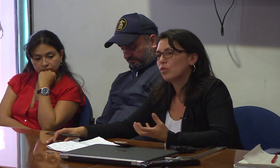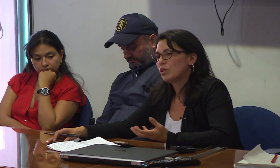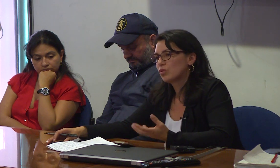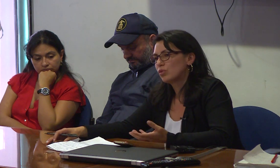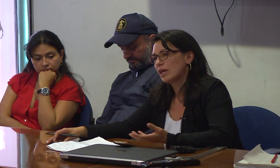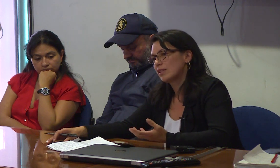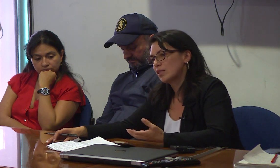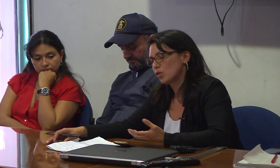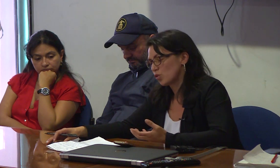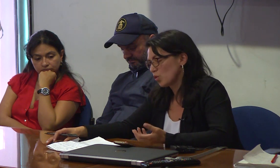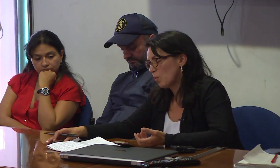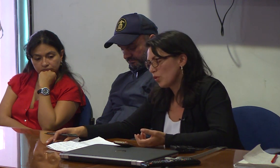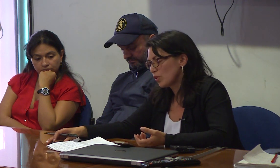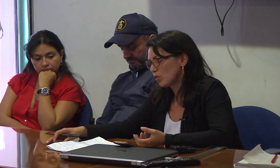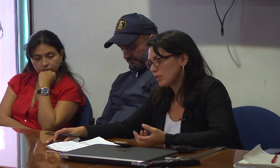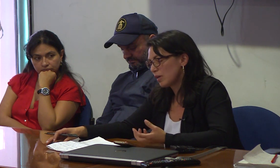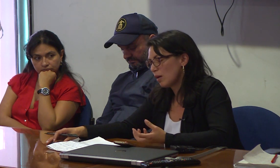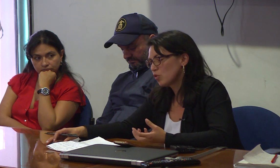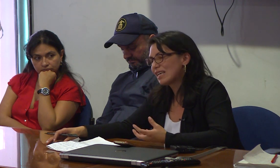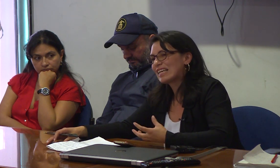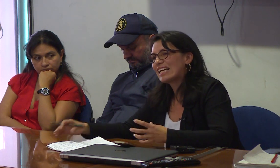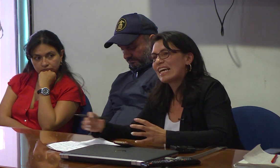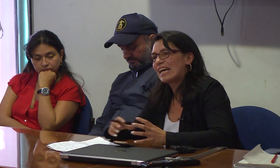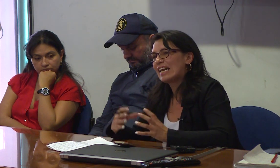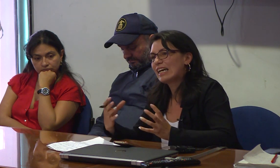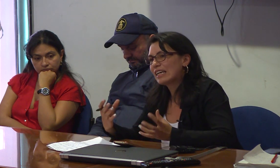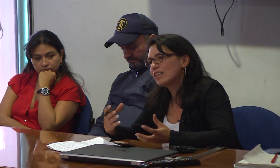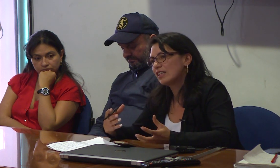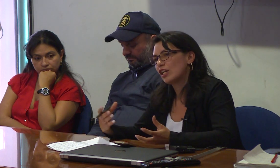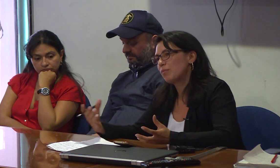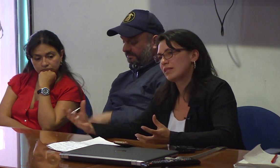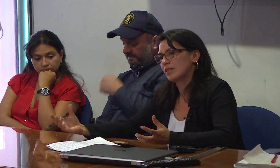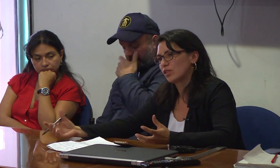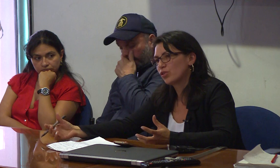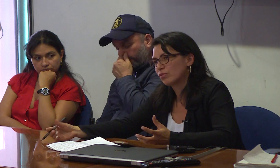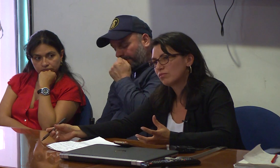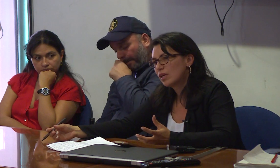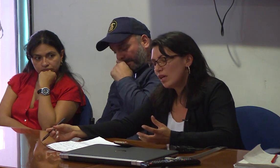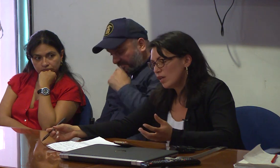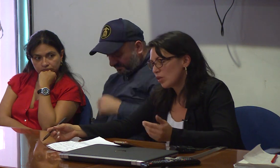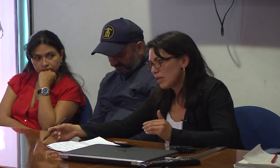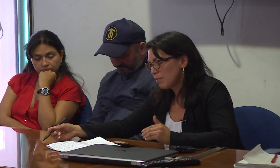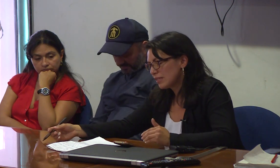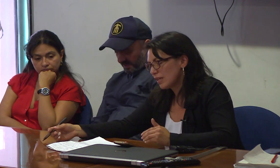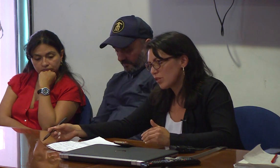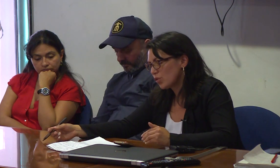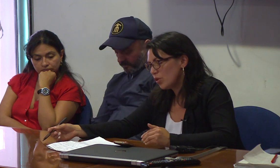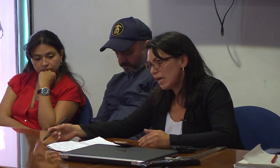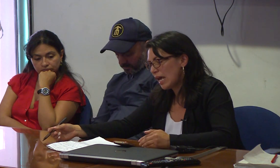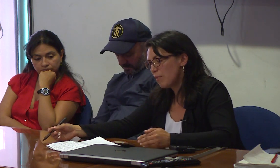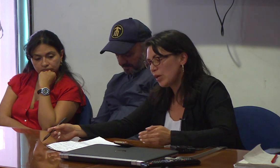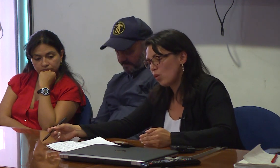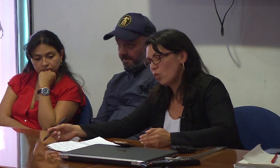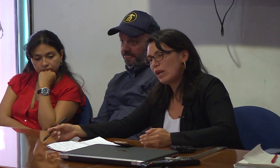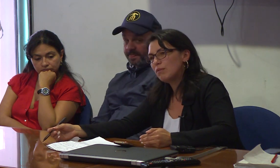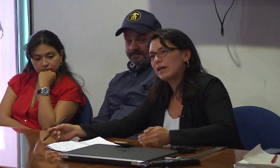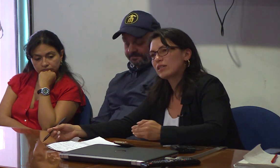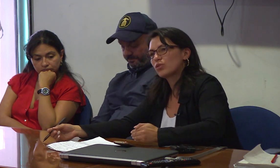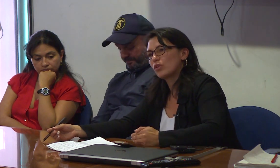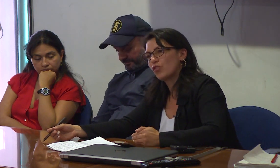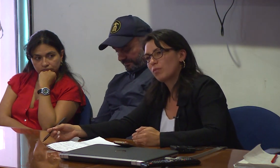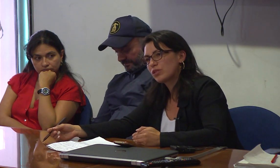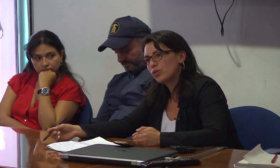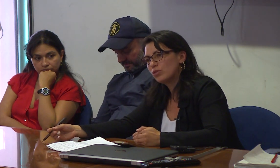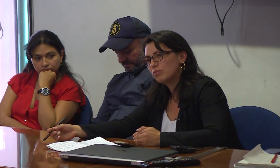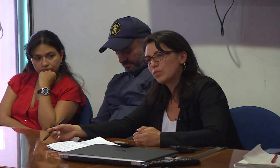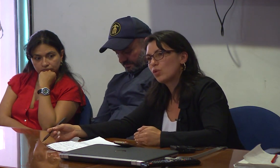ustedes como estudiantes y nosotros como profesores veamos, es el engranaje que tiene la investigación. Entonces, la investigación vincula